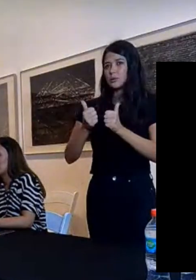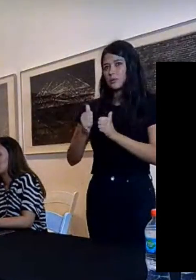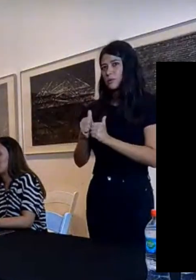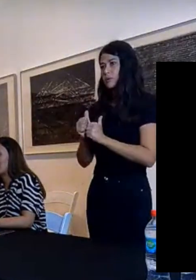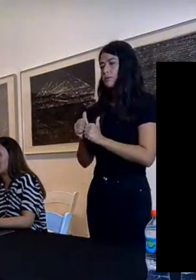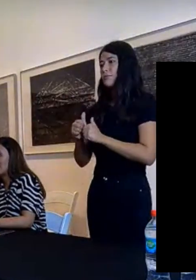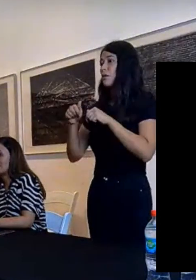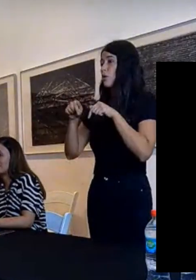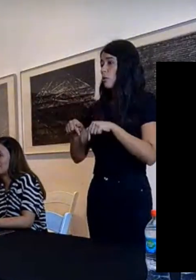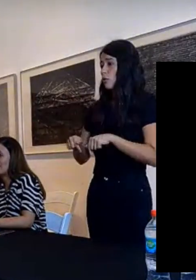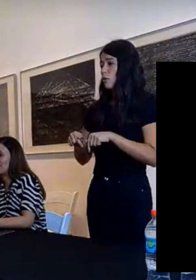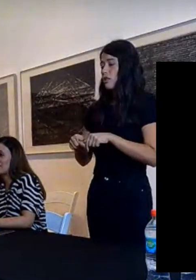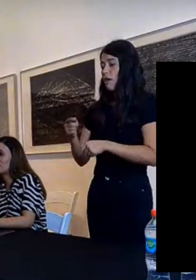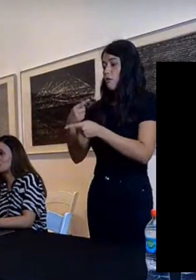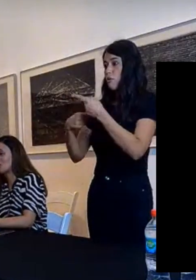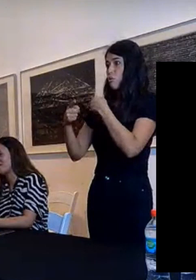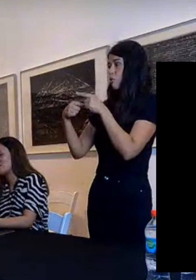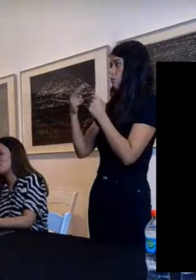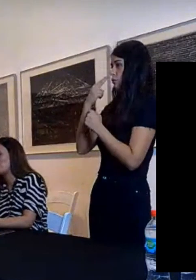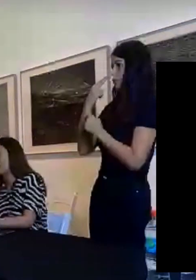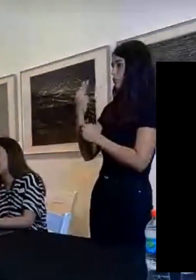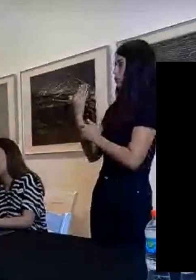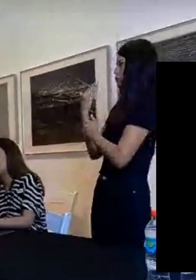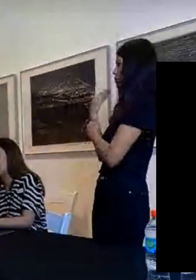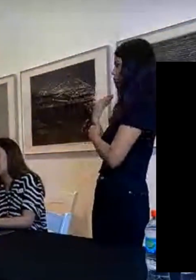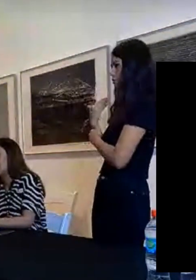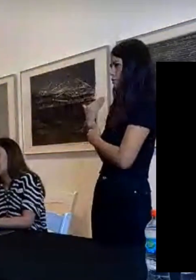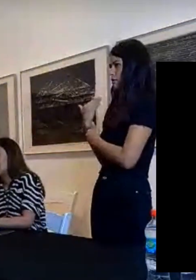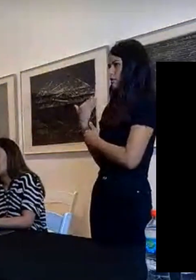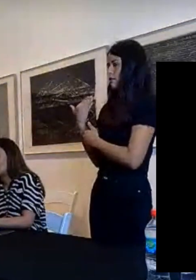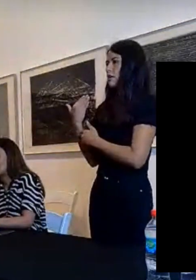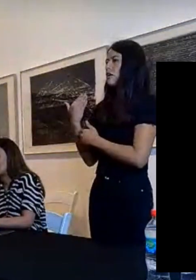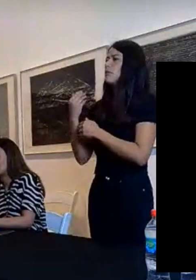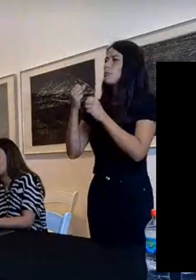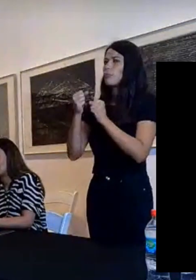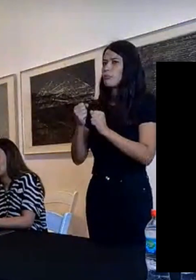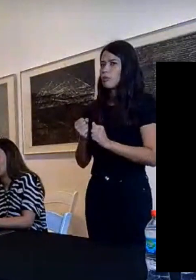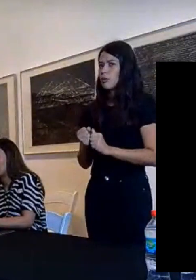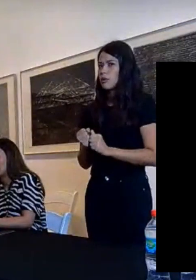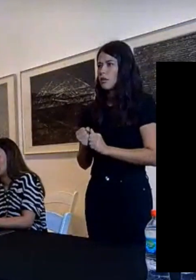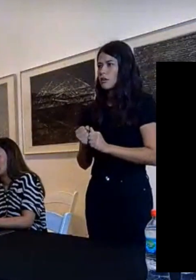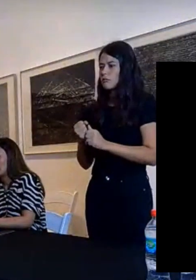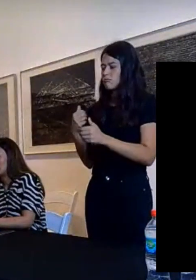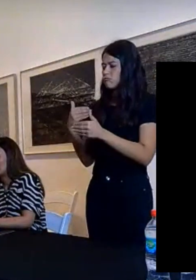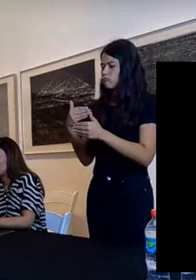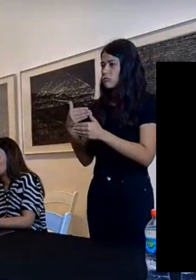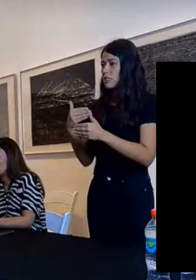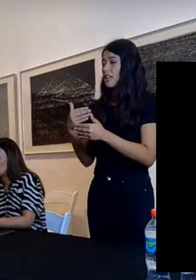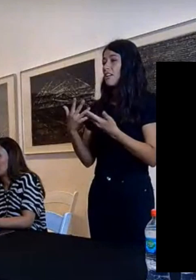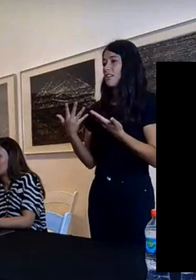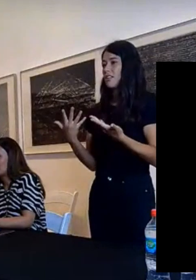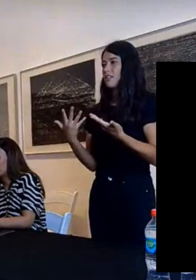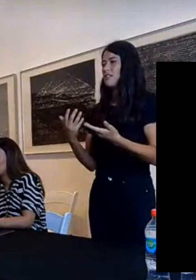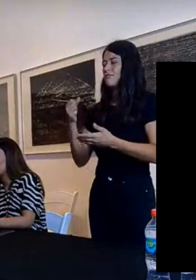podemos mirar hacia atrás, quizás todavía con poca distancia, y poder decirle que a pesar de